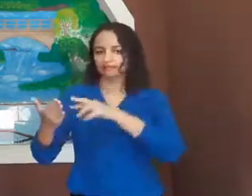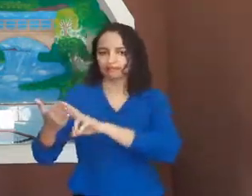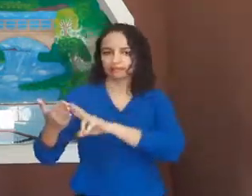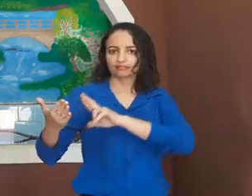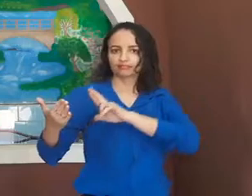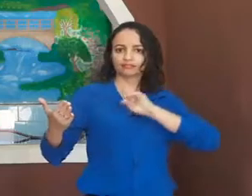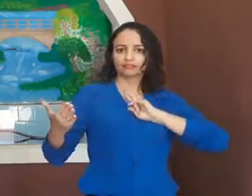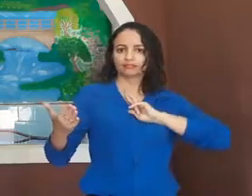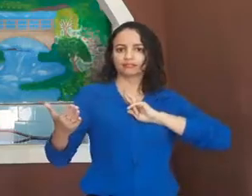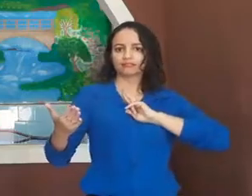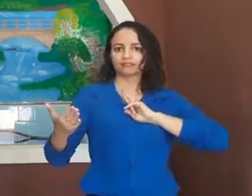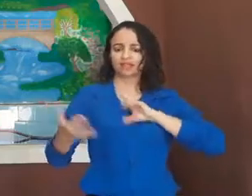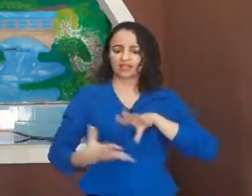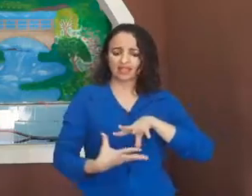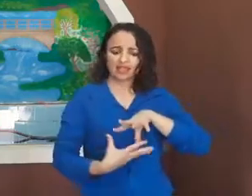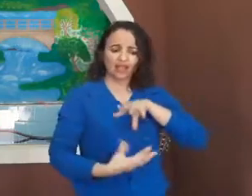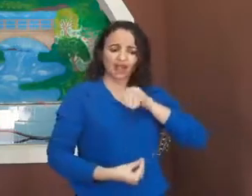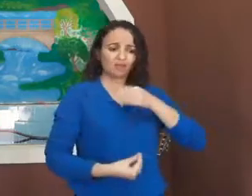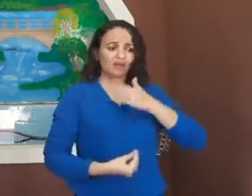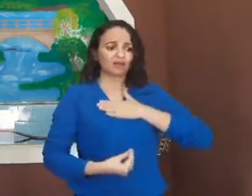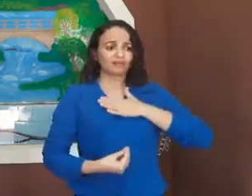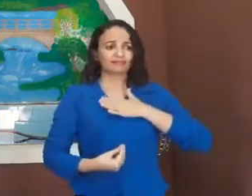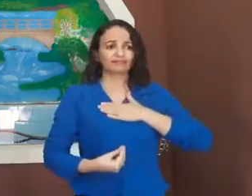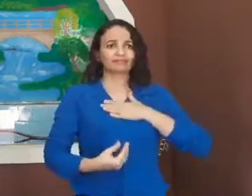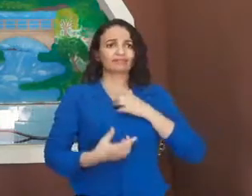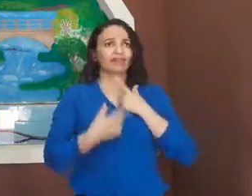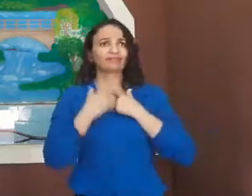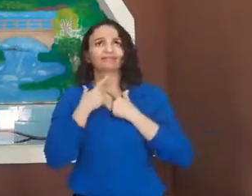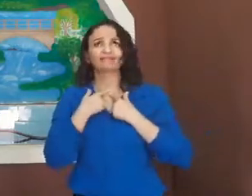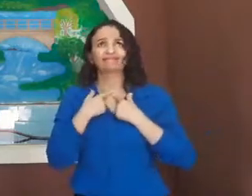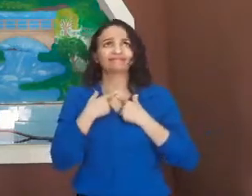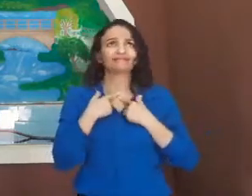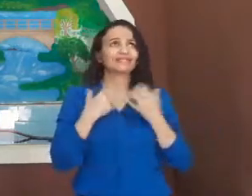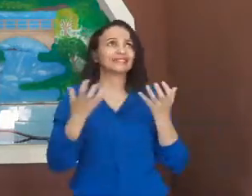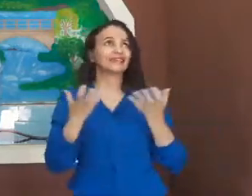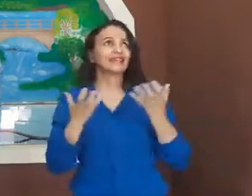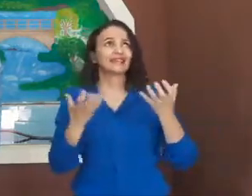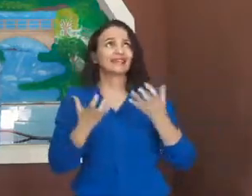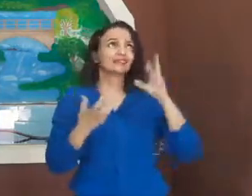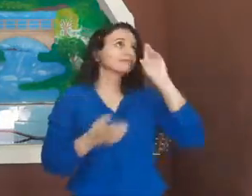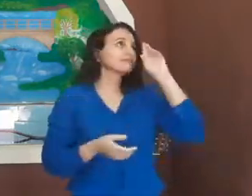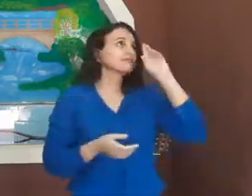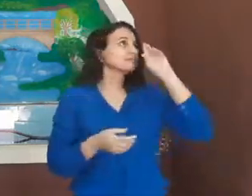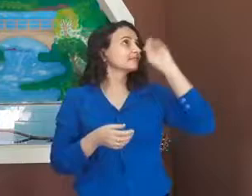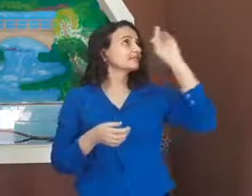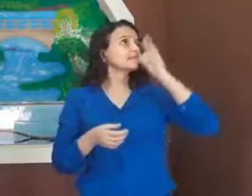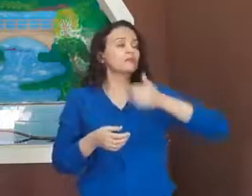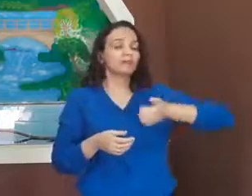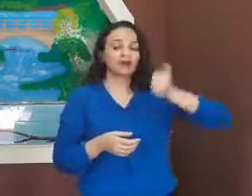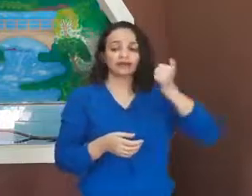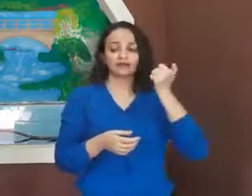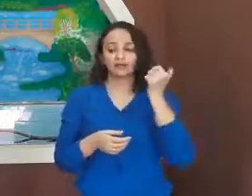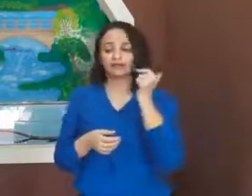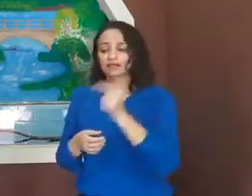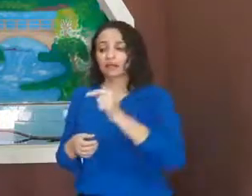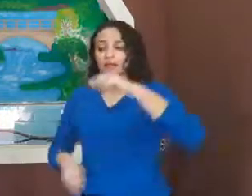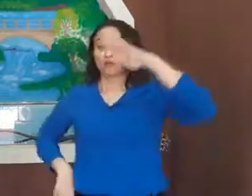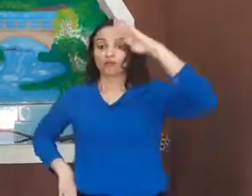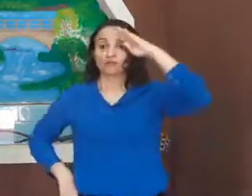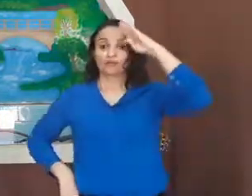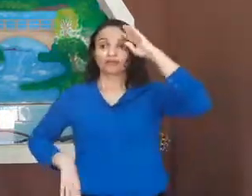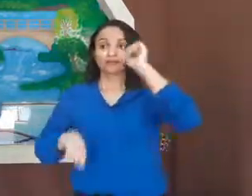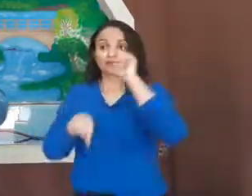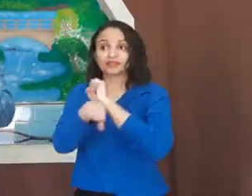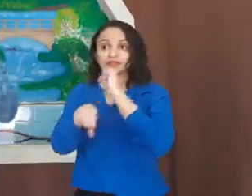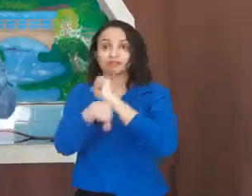Deus. A minha alma anseia pelo Senhor mais do que os guardas pelo romper da manhã. Sim, mais que aqueles que esperam pela manhã. Eu quero.